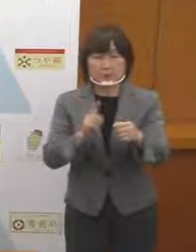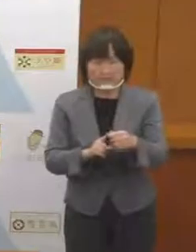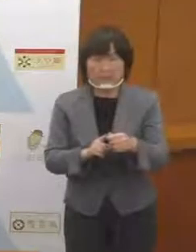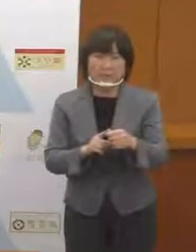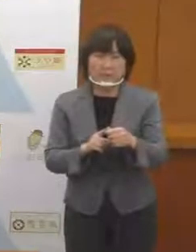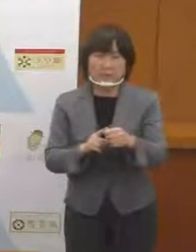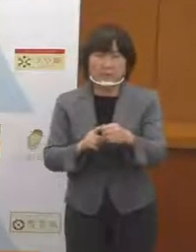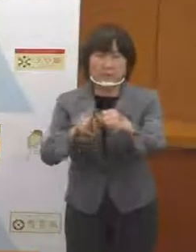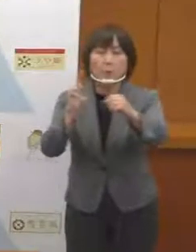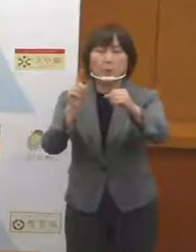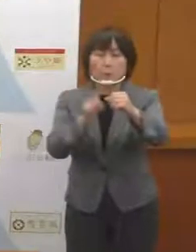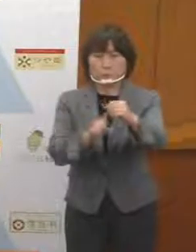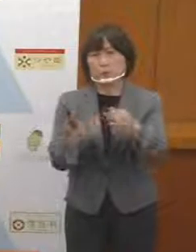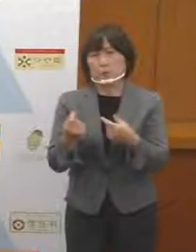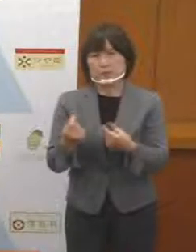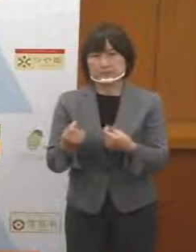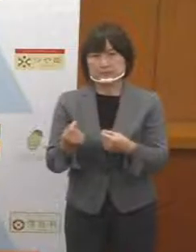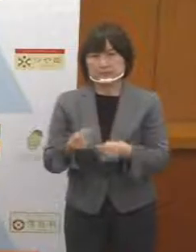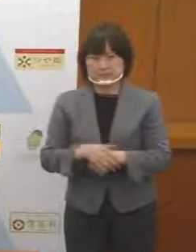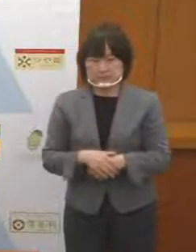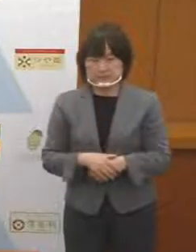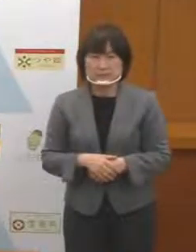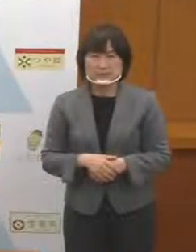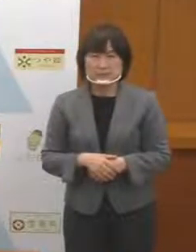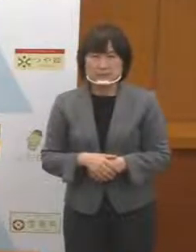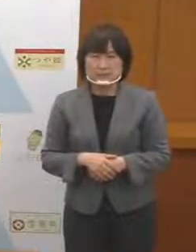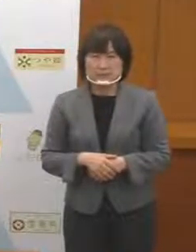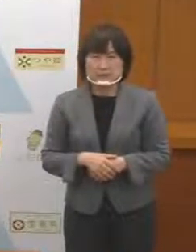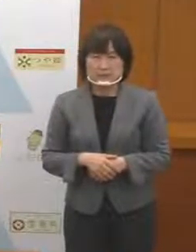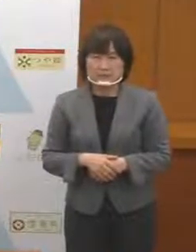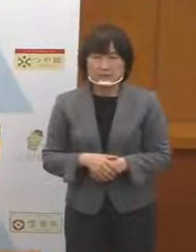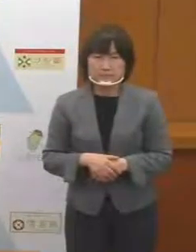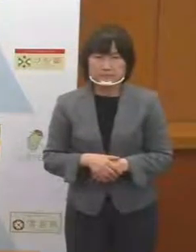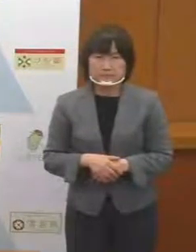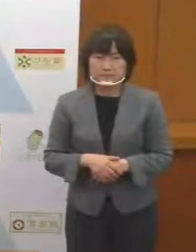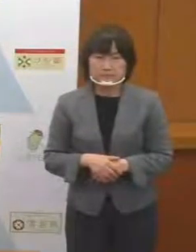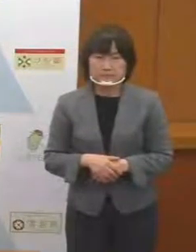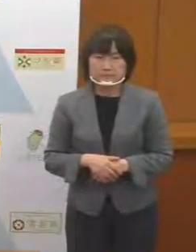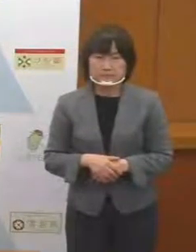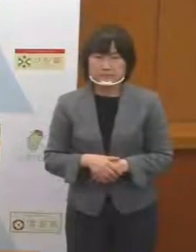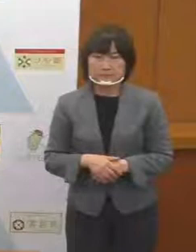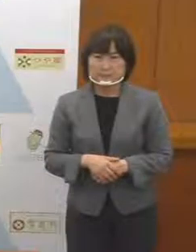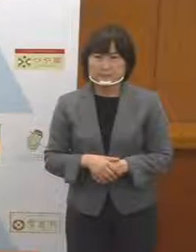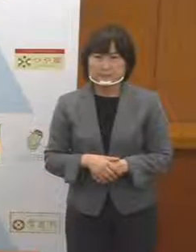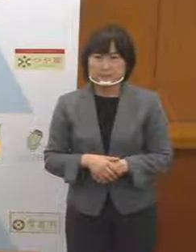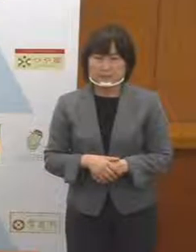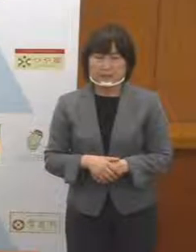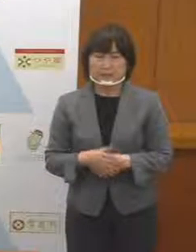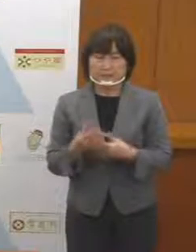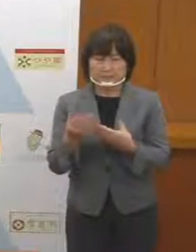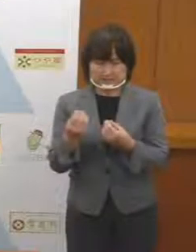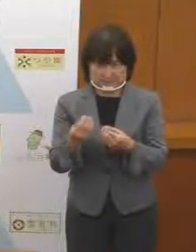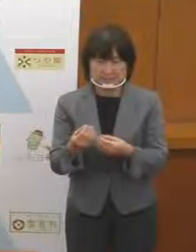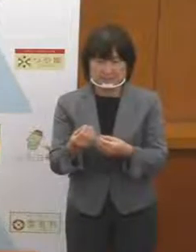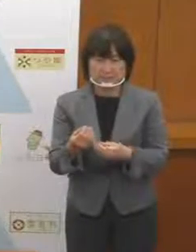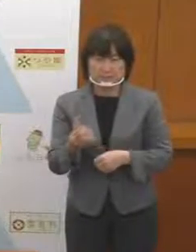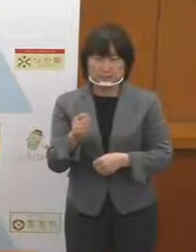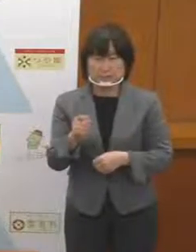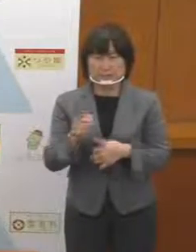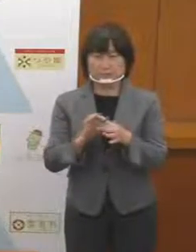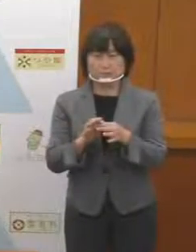目指すところはまったくあのう同じだというふうに思っておりますのでしっかりそこの